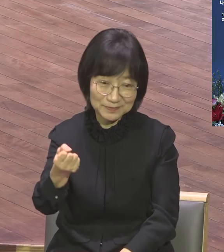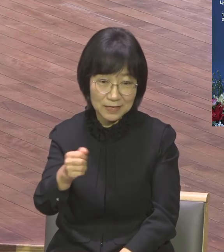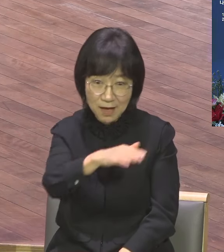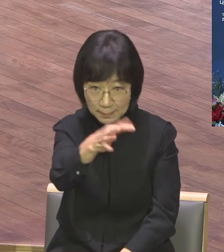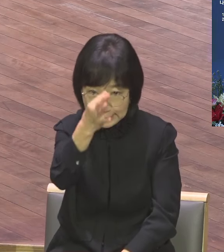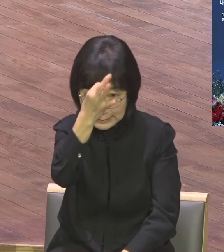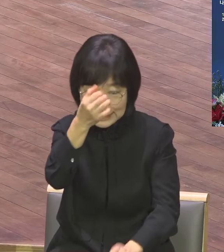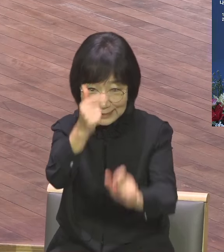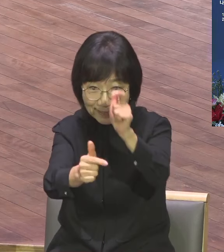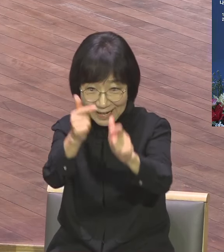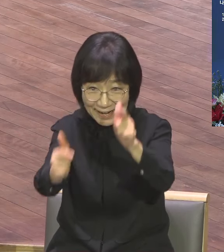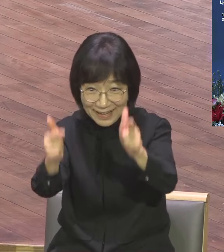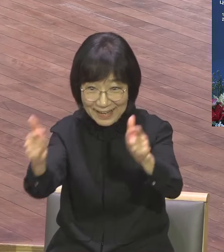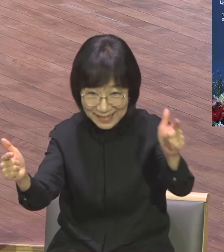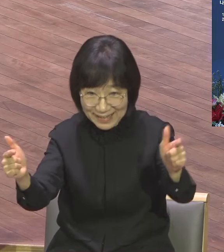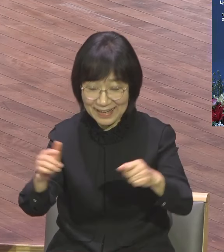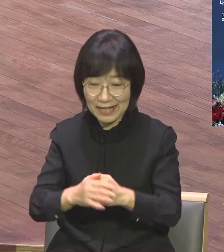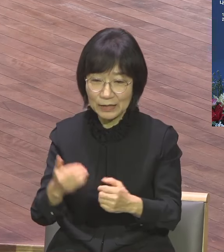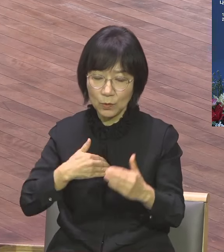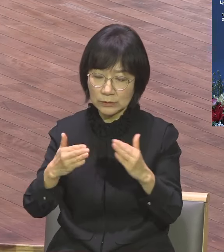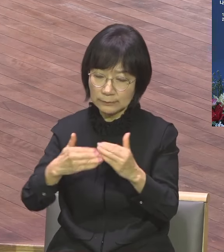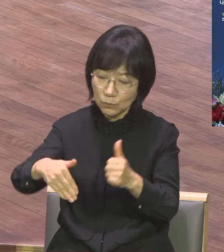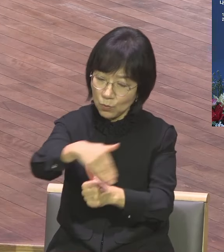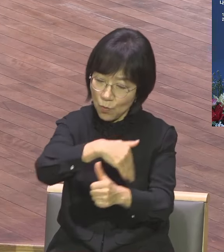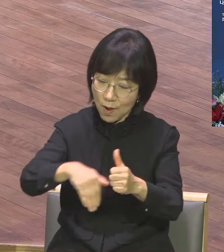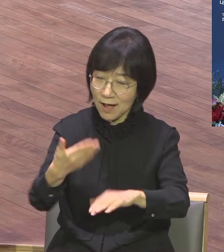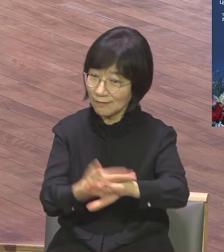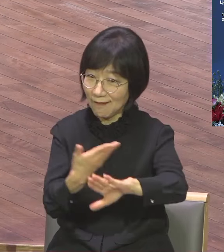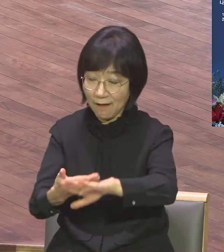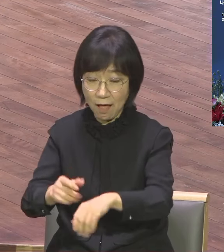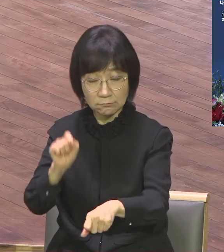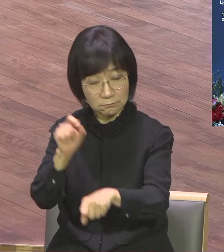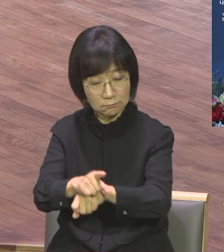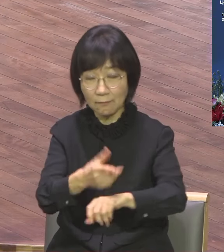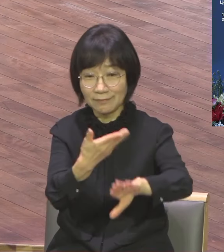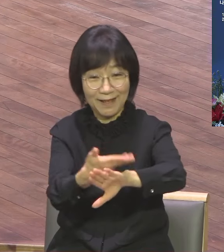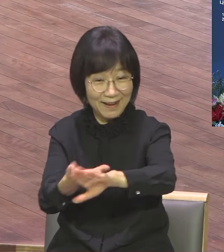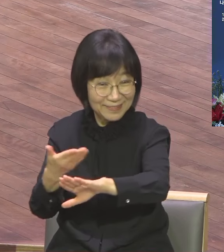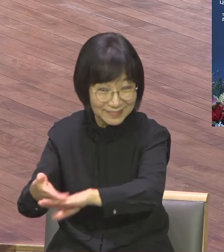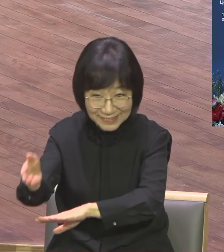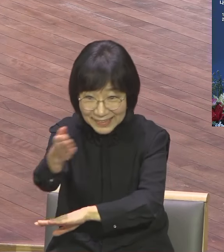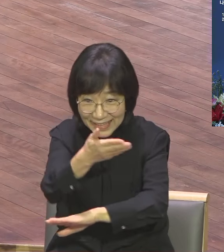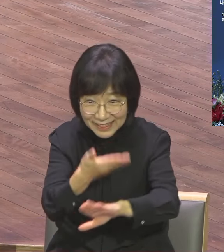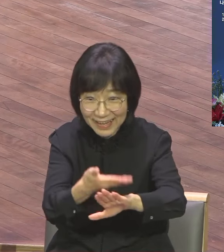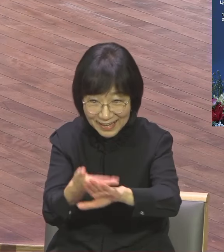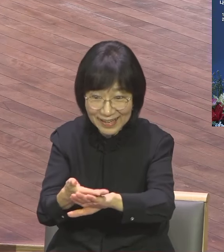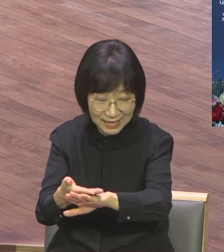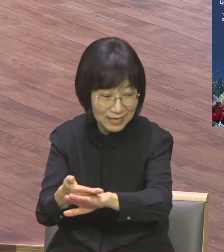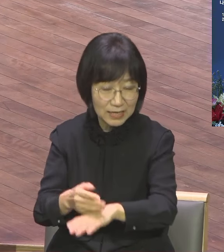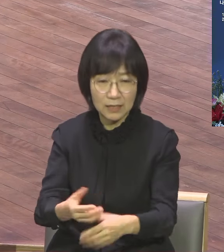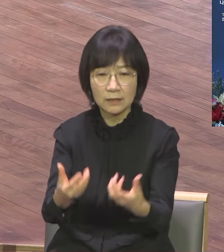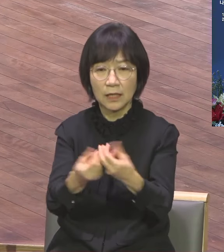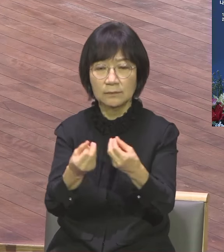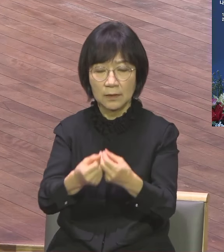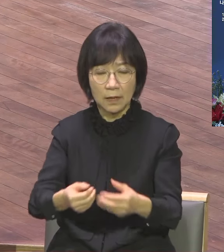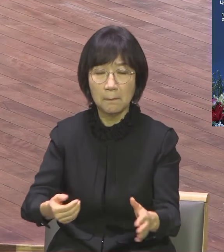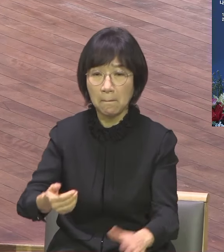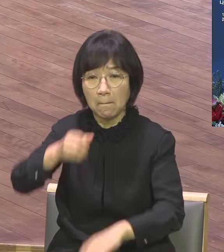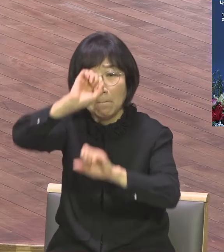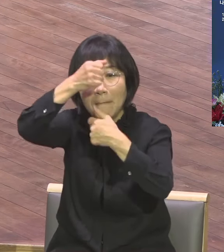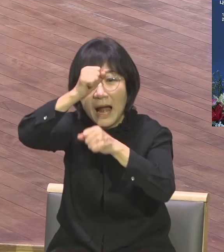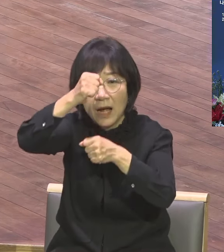다 재능이 다릅니다. 환경이 다릅니다. 다 성격이 다릅니다. 문화가 다릅니다. 다 달라요. 발바닥하고 손바닥하고